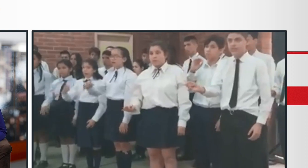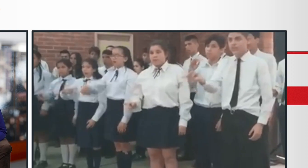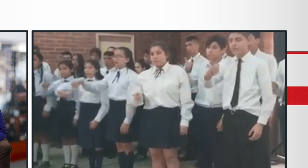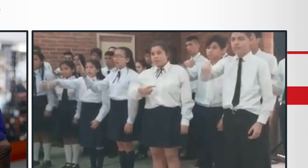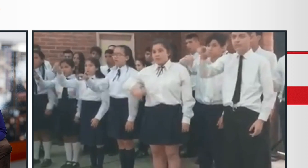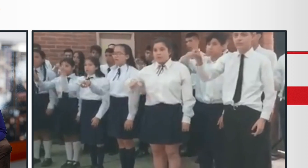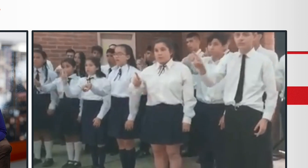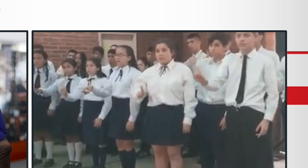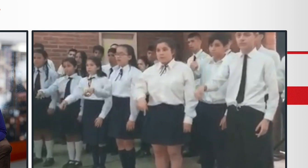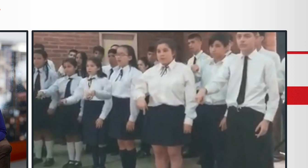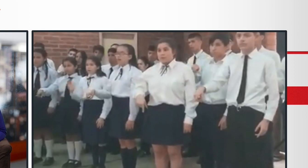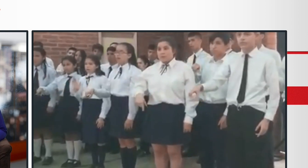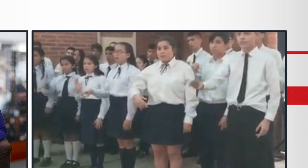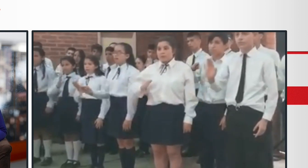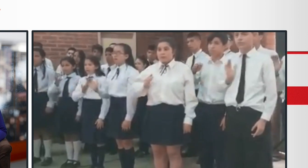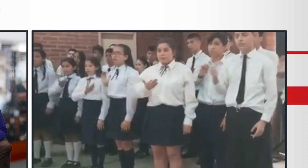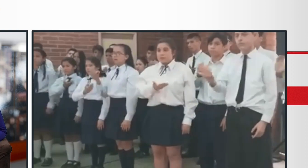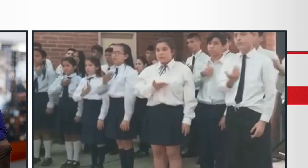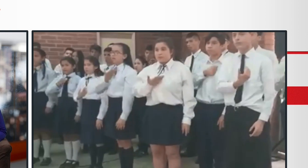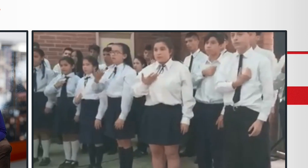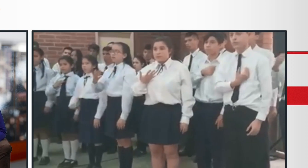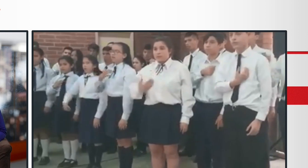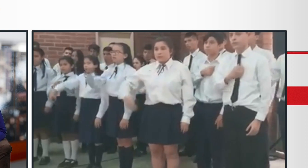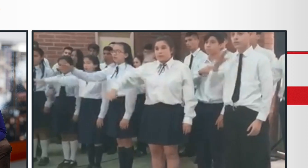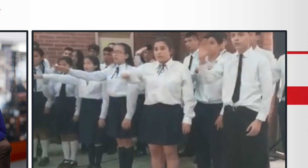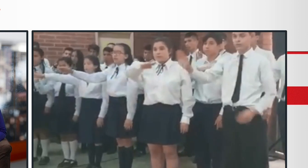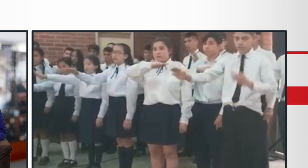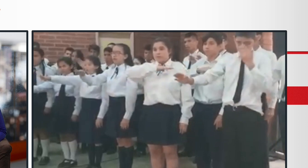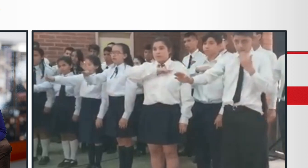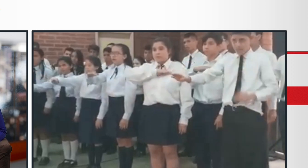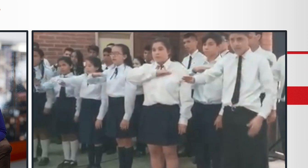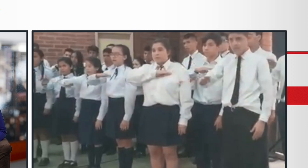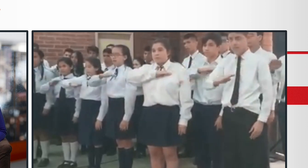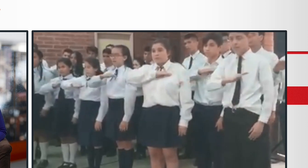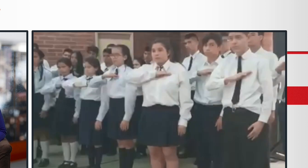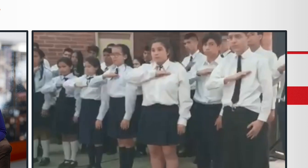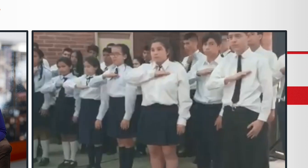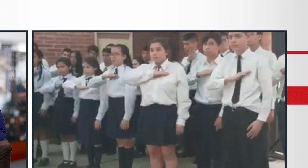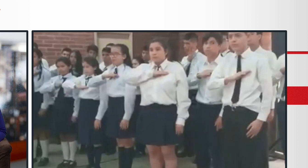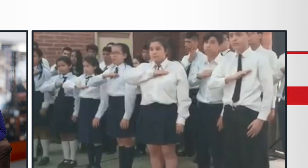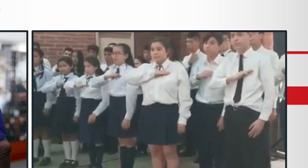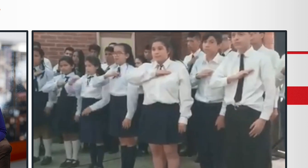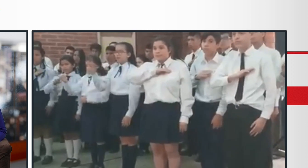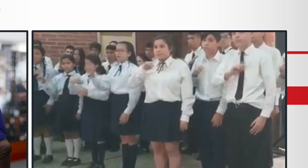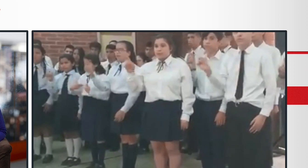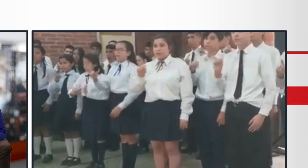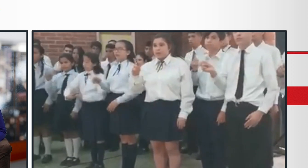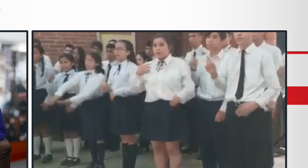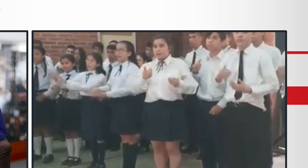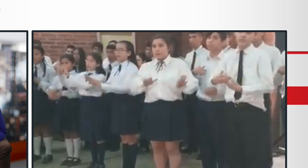la Convención de los Derechos Humanos un poco vaya trabajando sobre esos aspectos, se decía